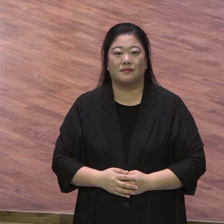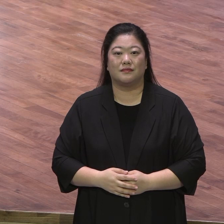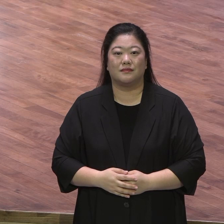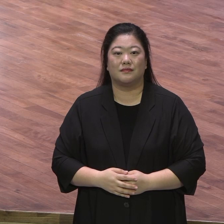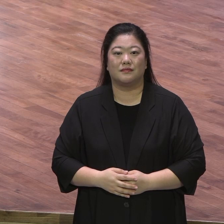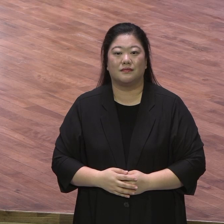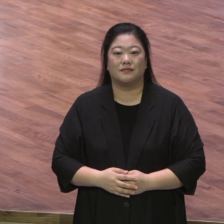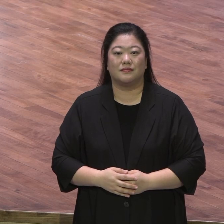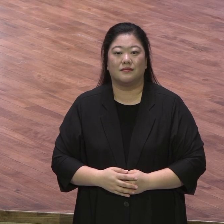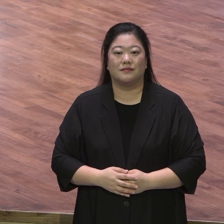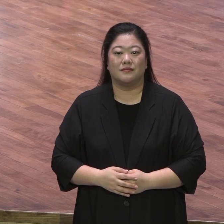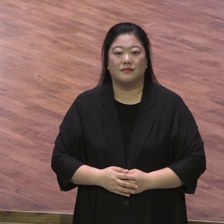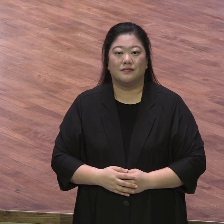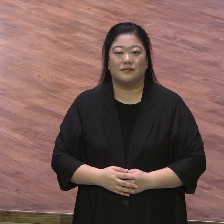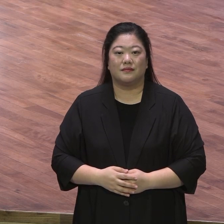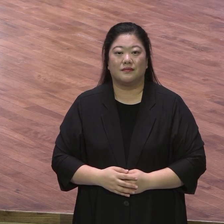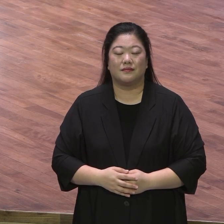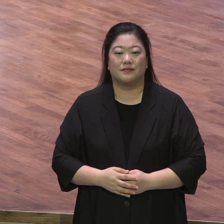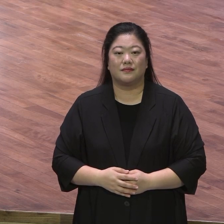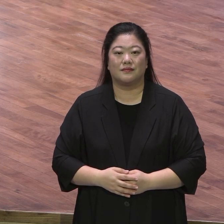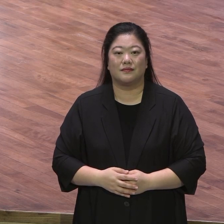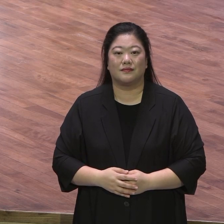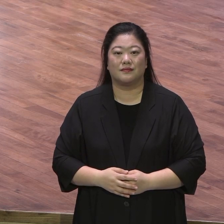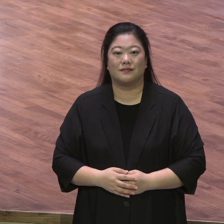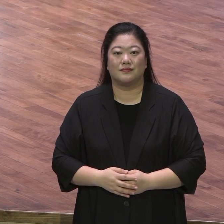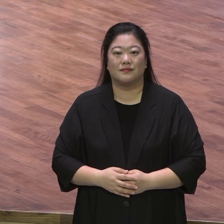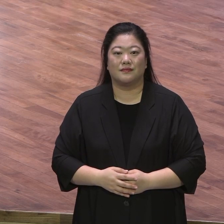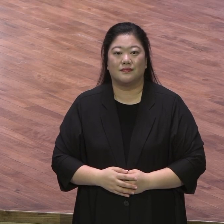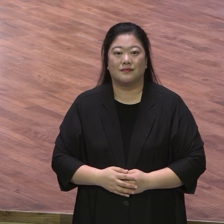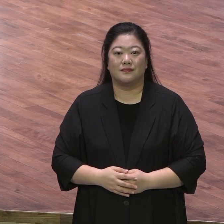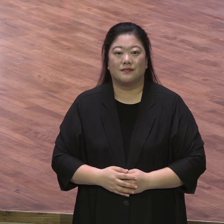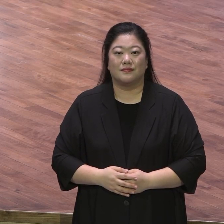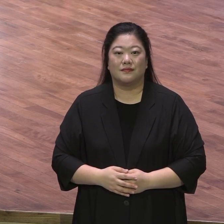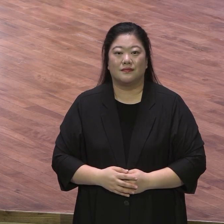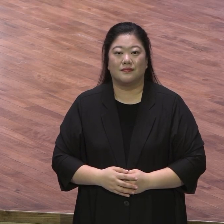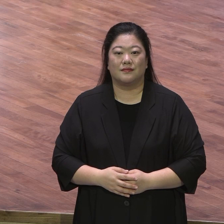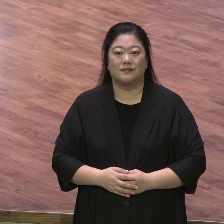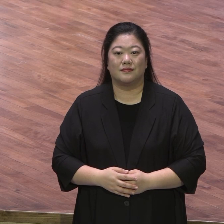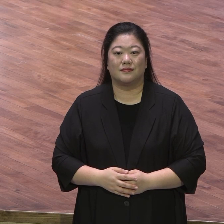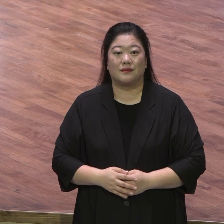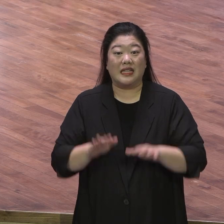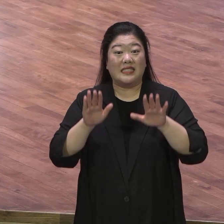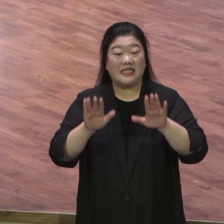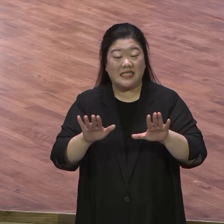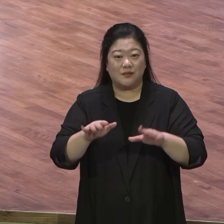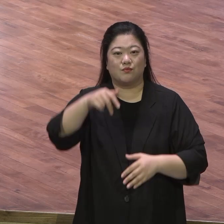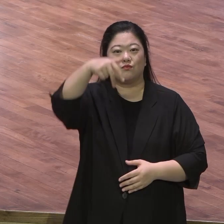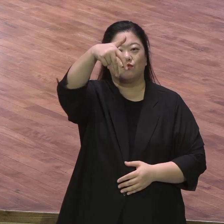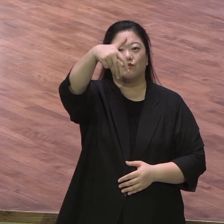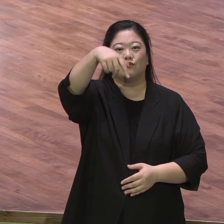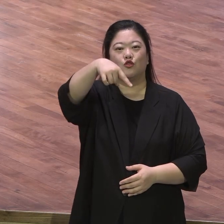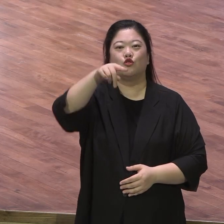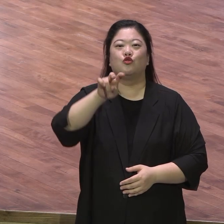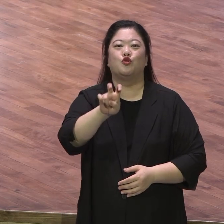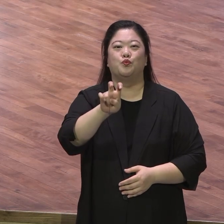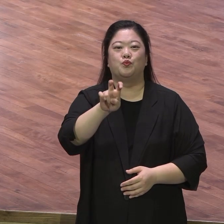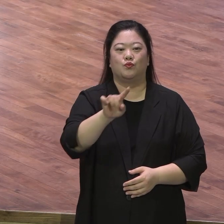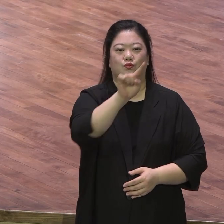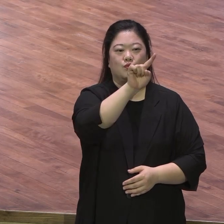오늘 이제 줌으로 온라인으로 예배를 드릴